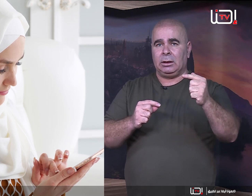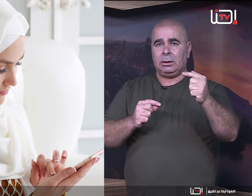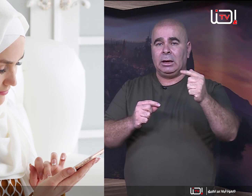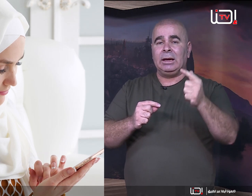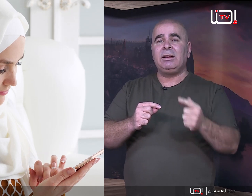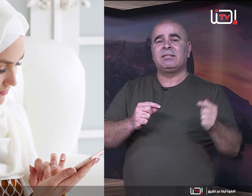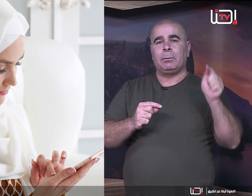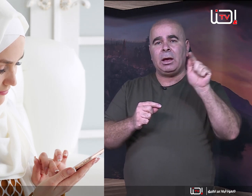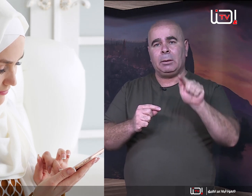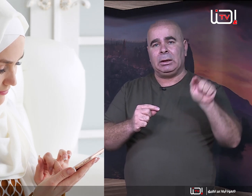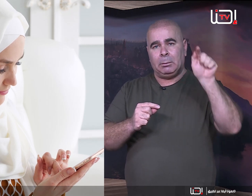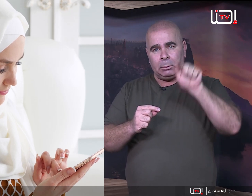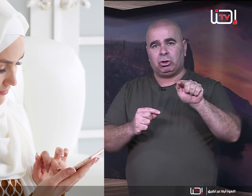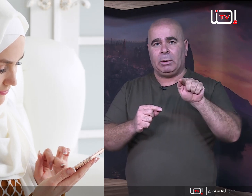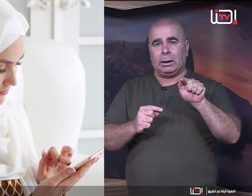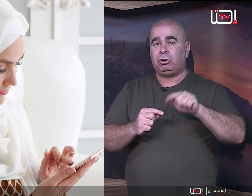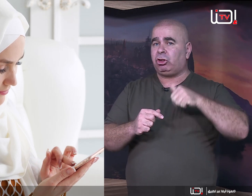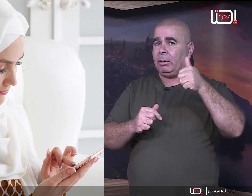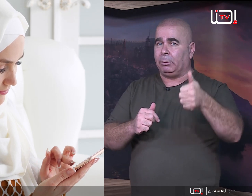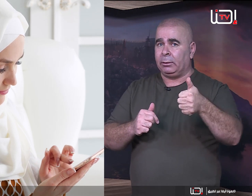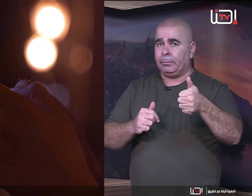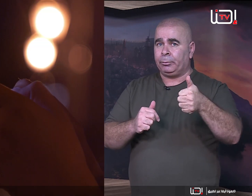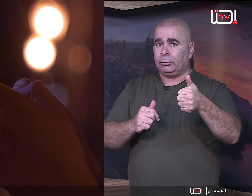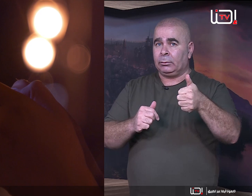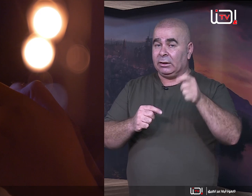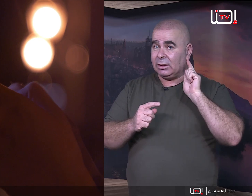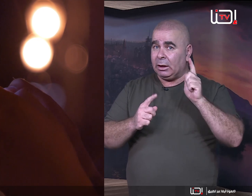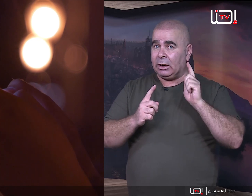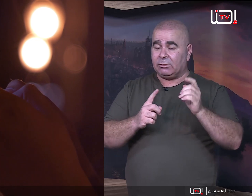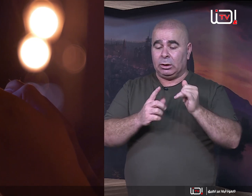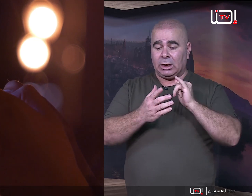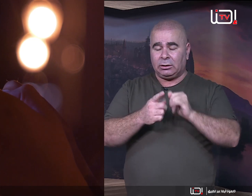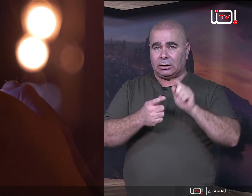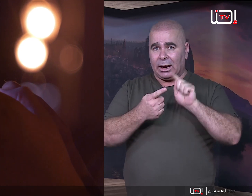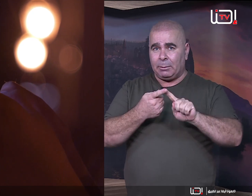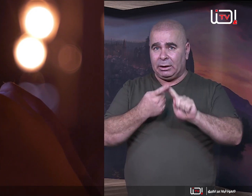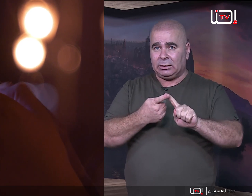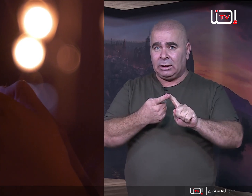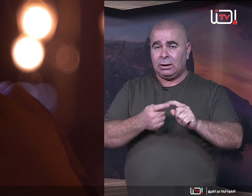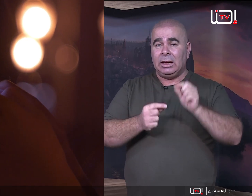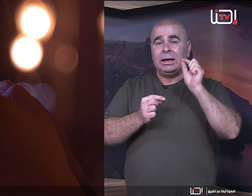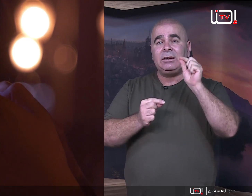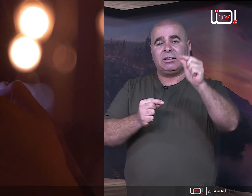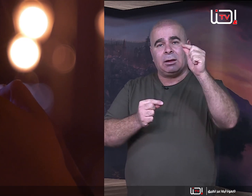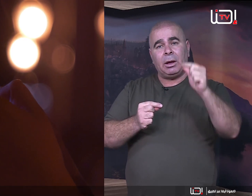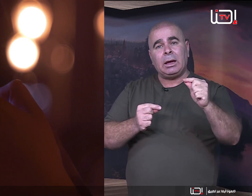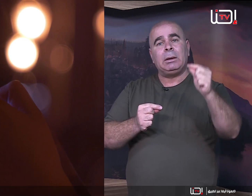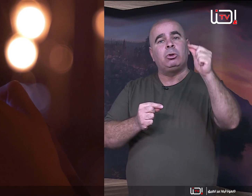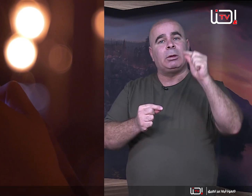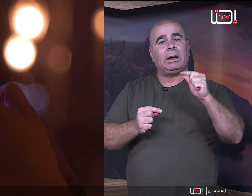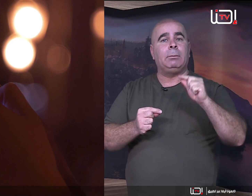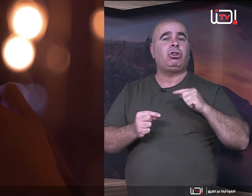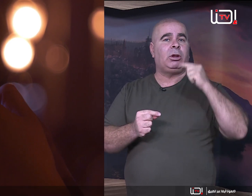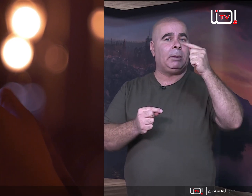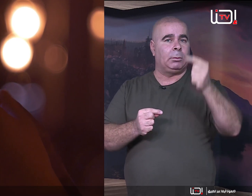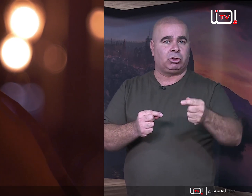بناتنا هن الصبايا من مجتمعنا مش الشباب الصبايا ركزوا الخطر على بناتنا هن الصبايا من